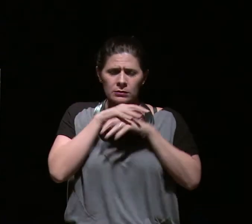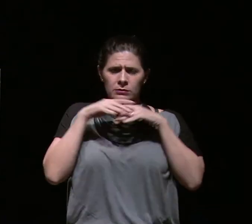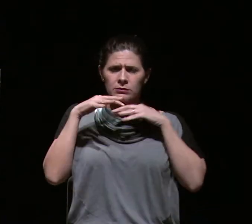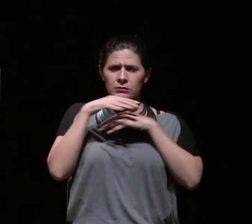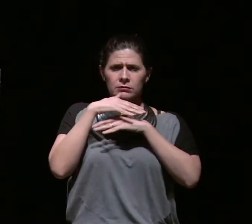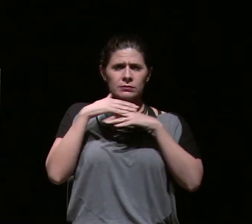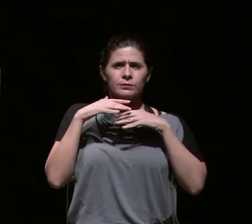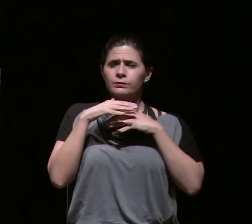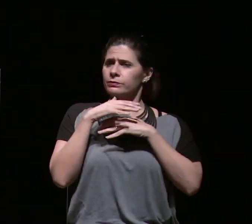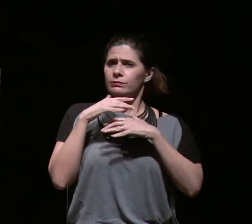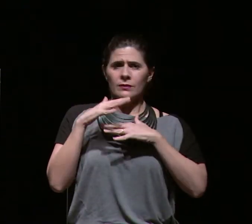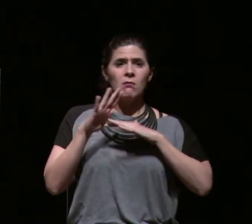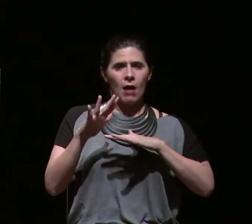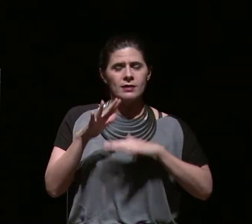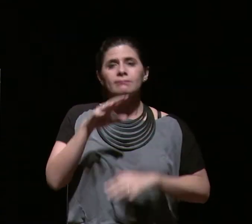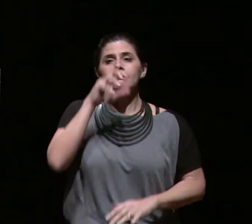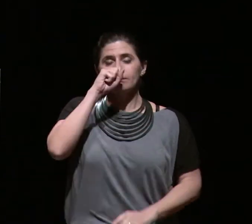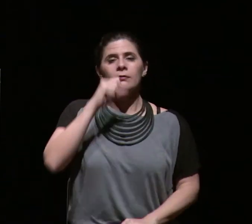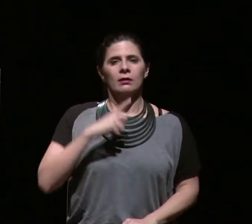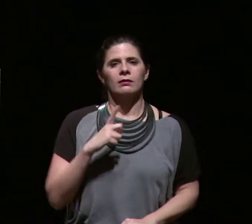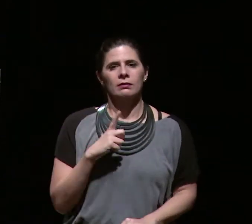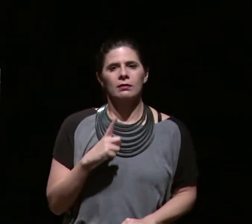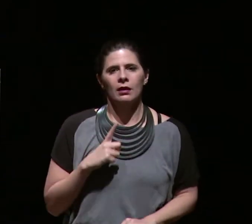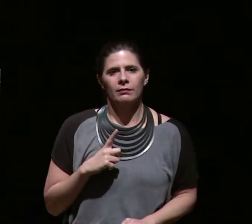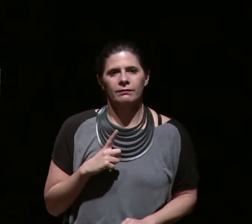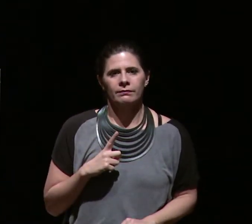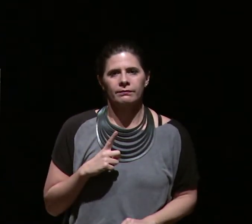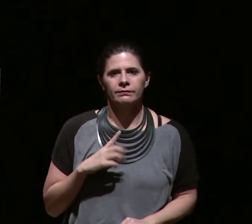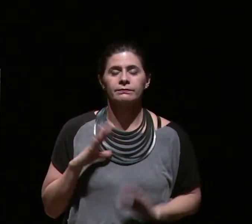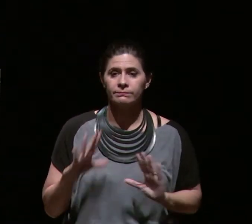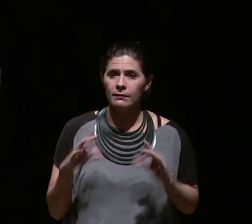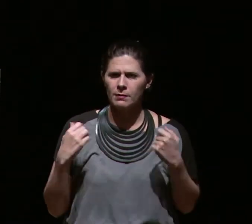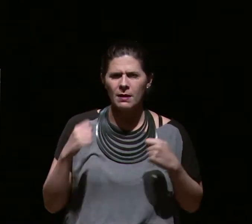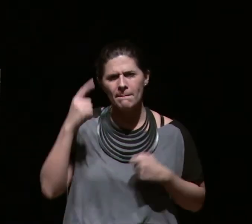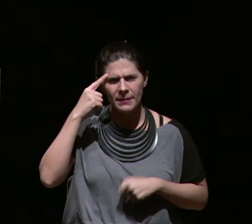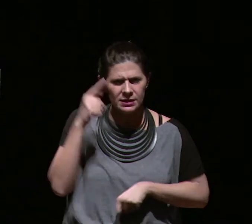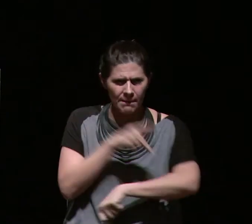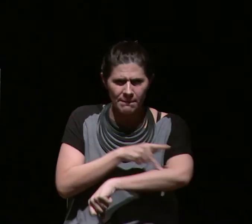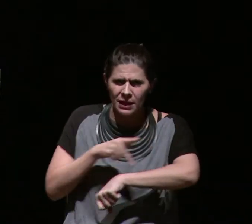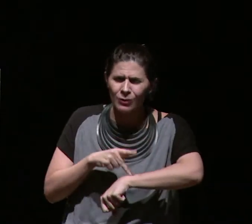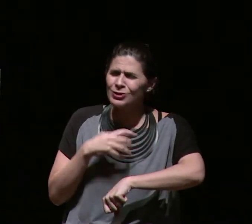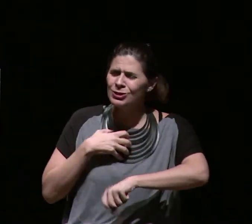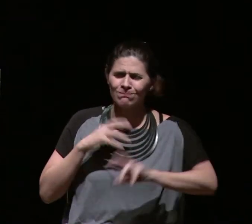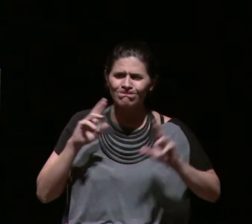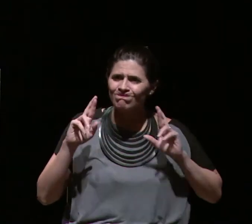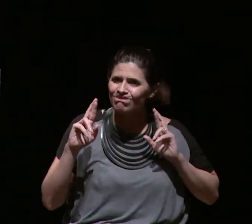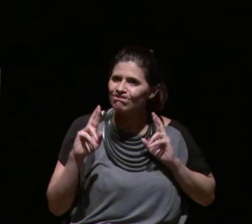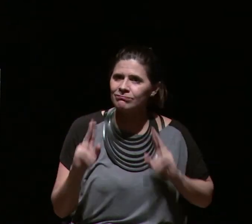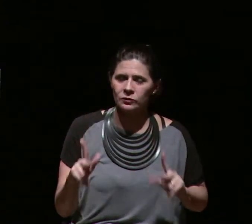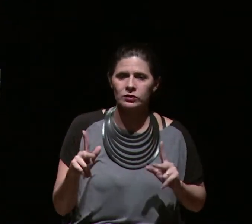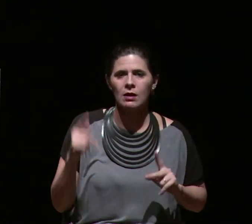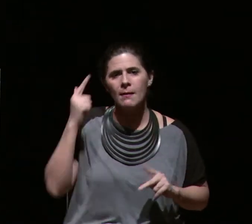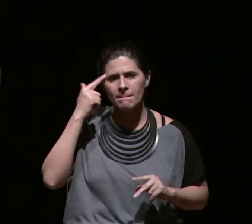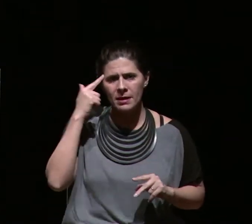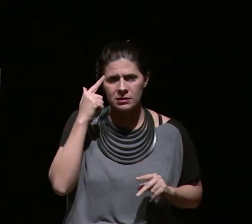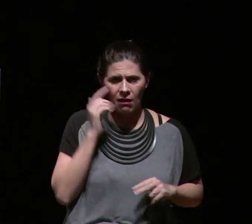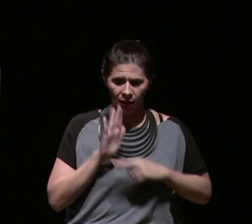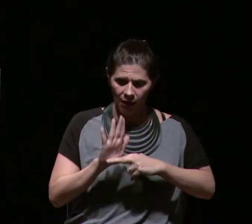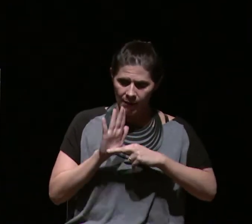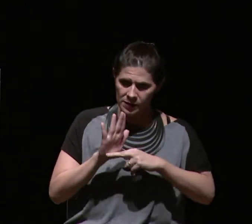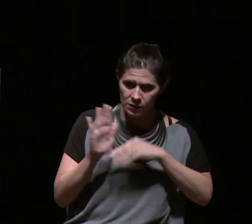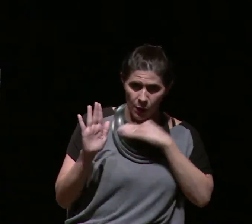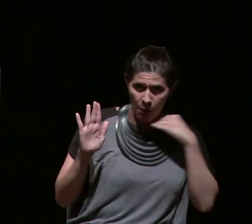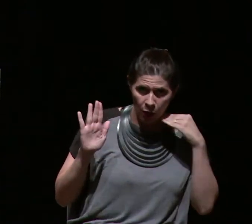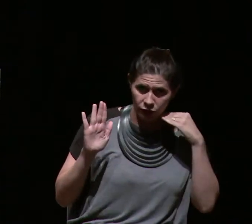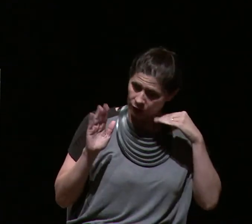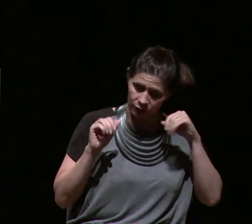de respiro. Precisamos fazer girar a chave da pedagogia, fazendo passar da representação da morte para a